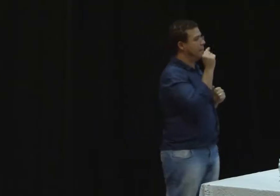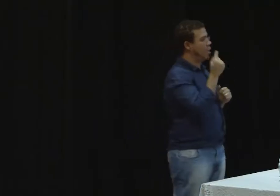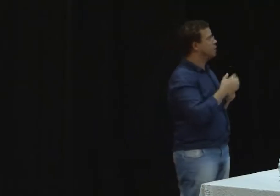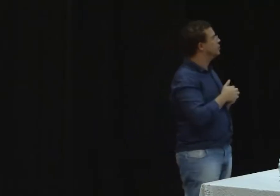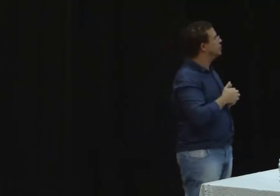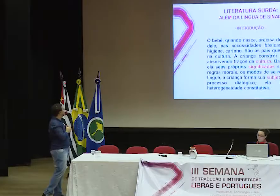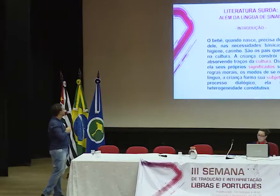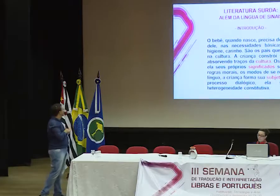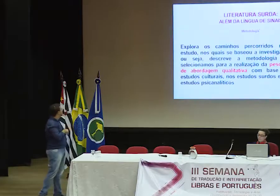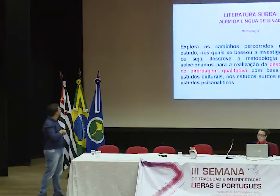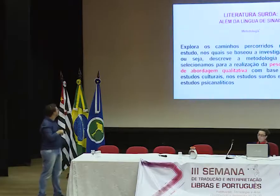forma.